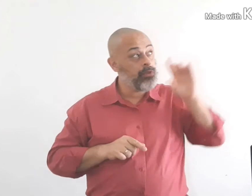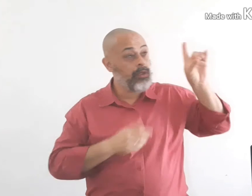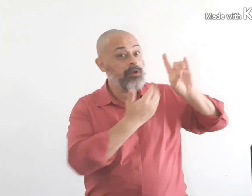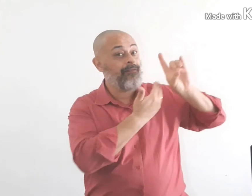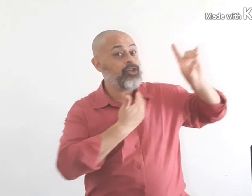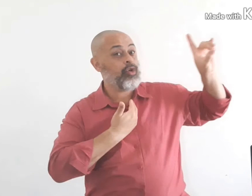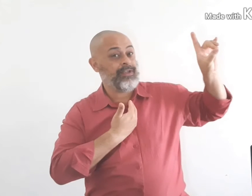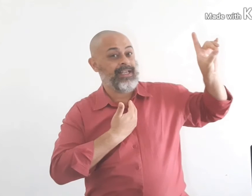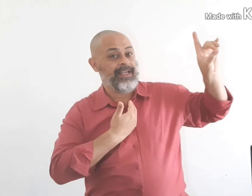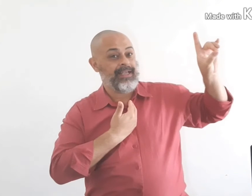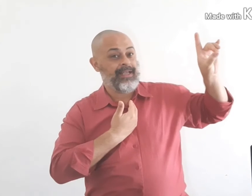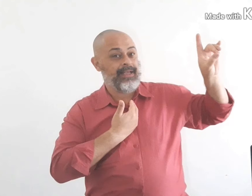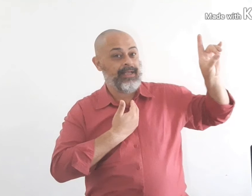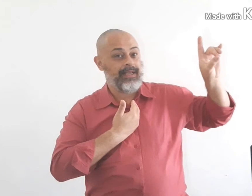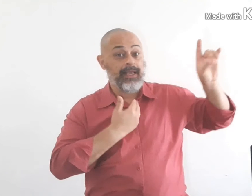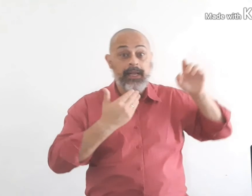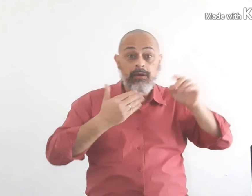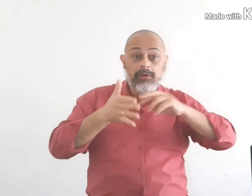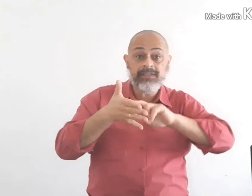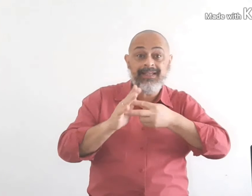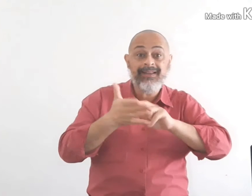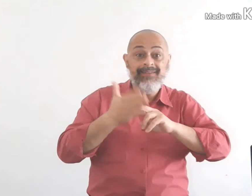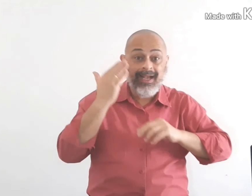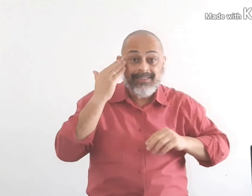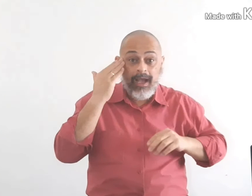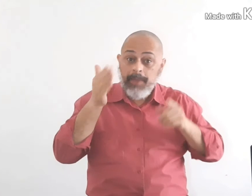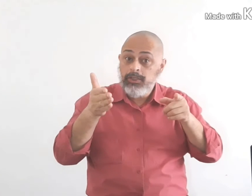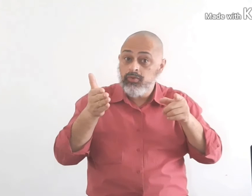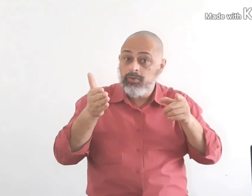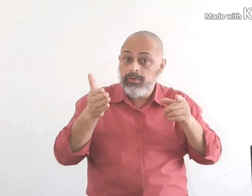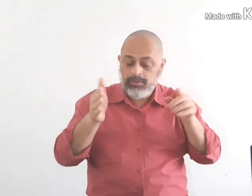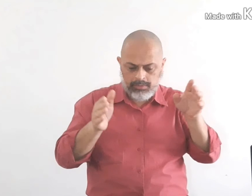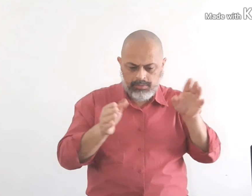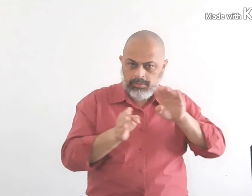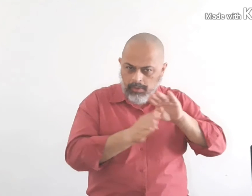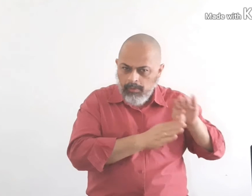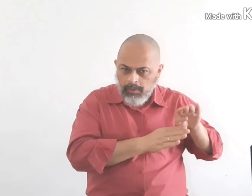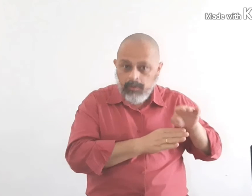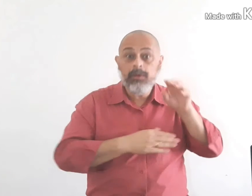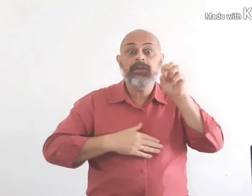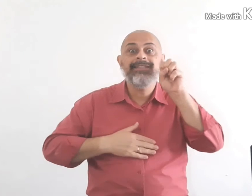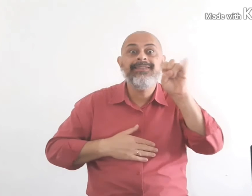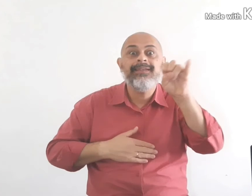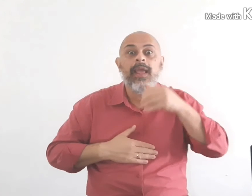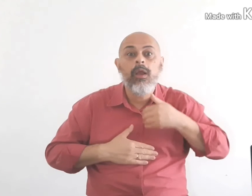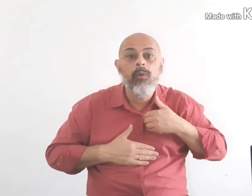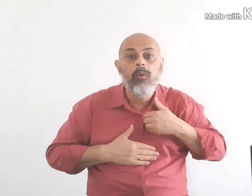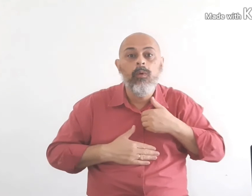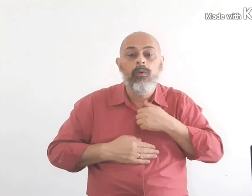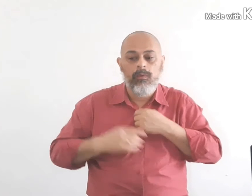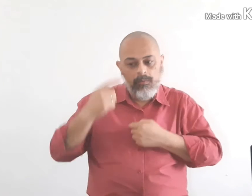não consagramos nossa vida ao serviço do Senhor se tivermos ídolos no nosso coração, porque ídolos no nosso coração